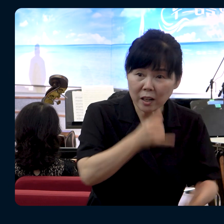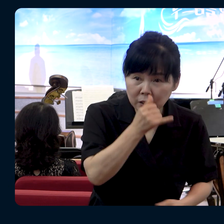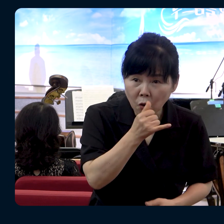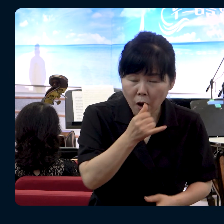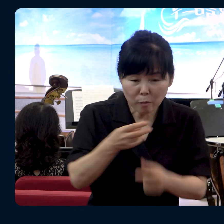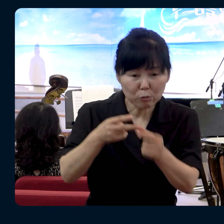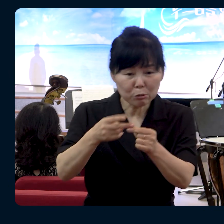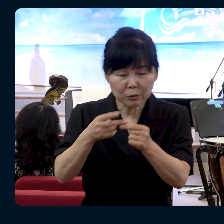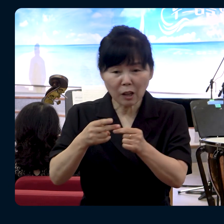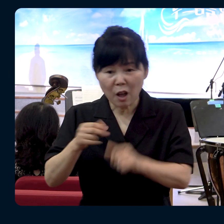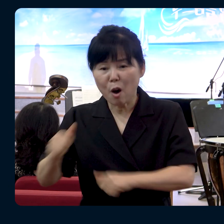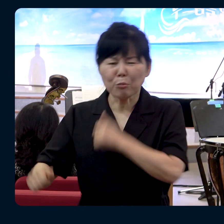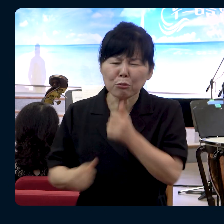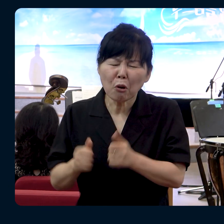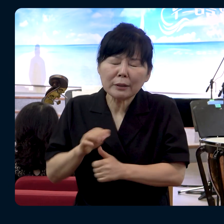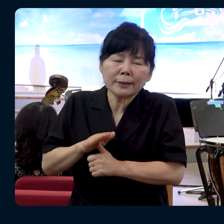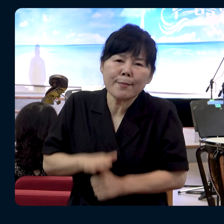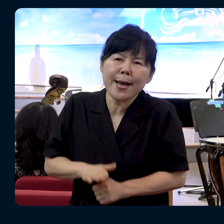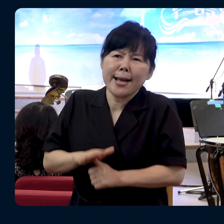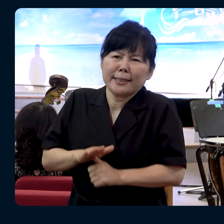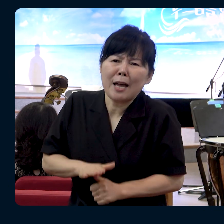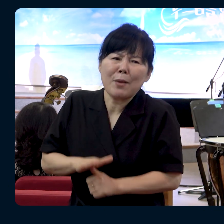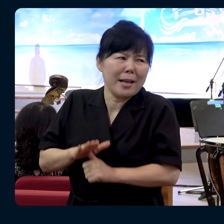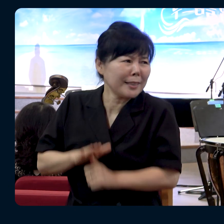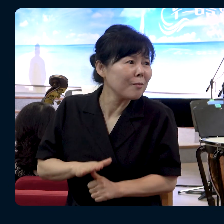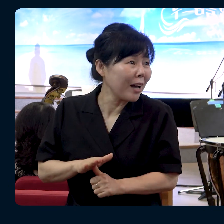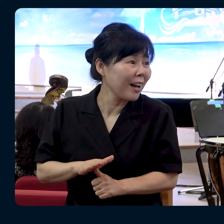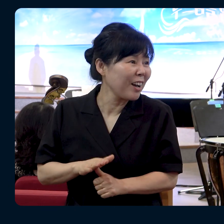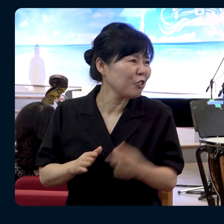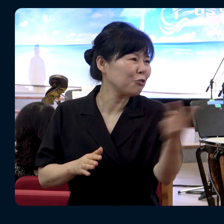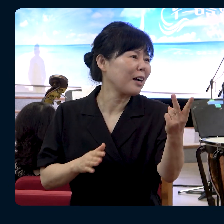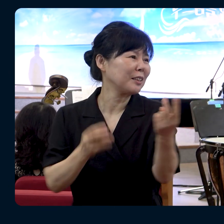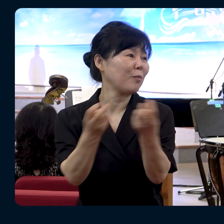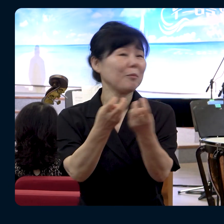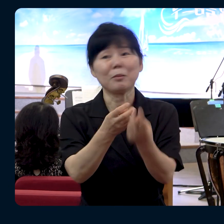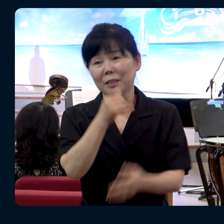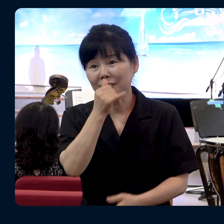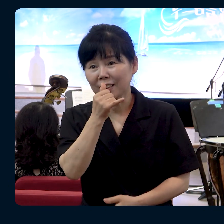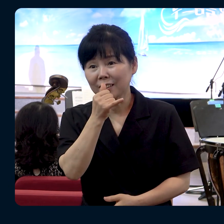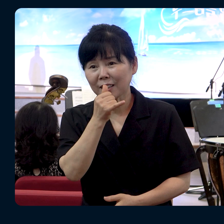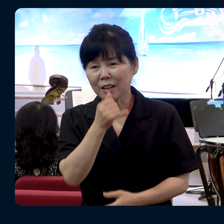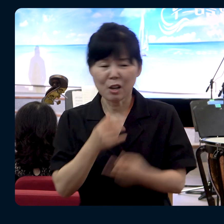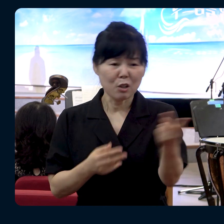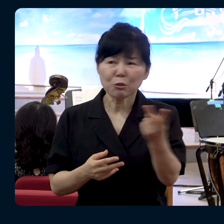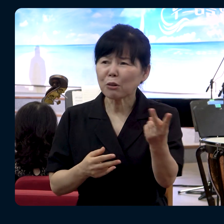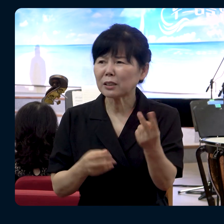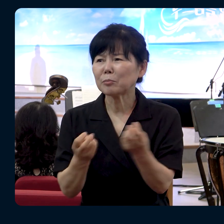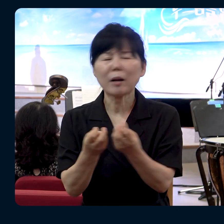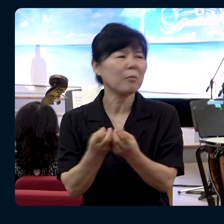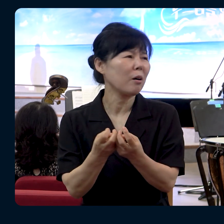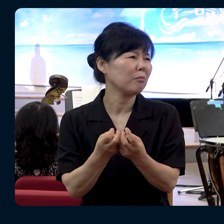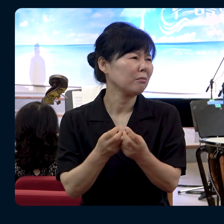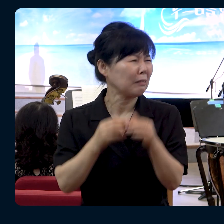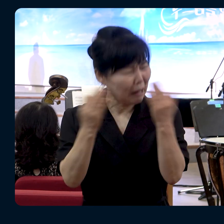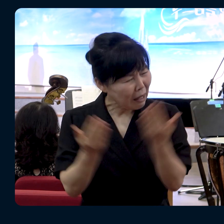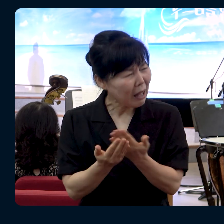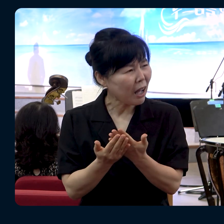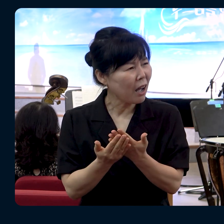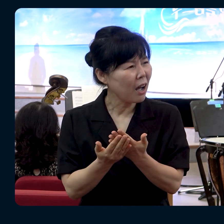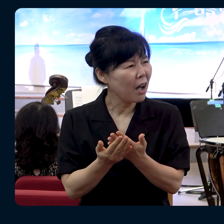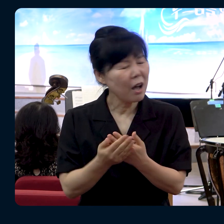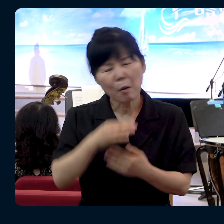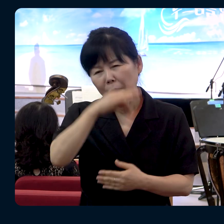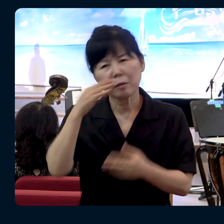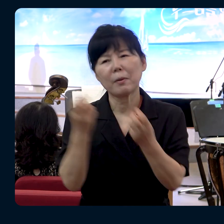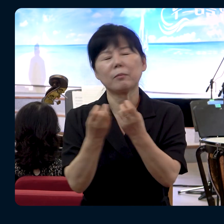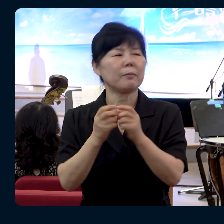참아내든지 둘 중에 하나입니다. 하나님은 둘 다 그렇게 건강한 방식이 아니다라고 말씀하세요. 그럼 어떻게 해야 되는가? 분노가